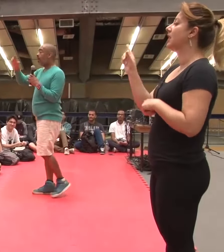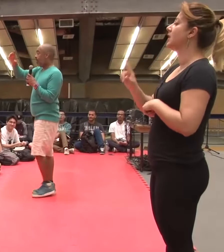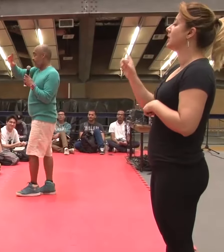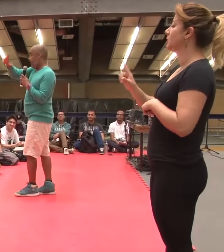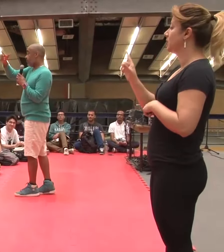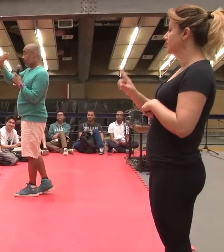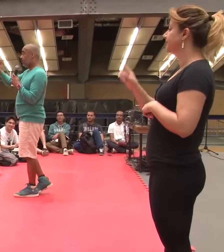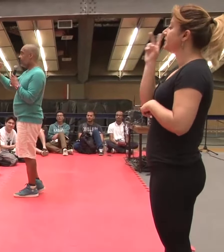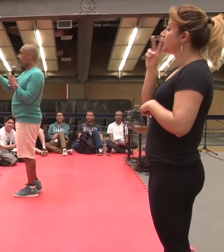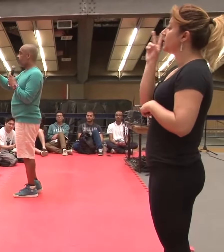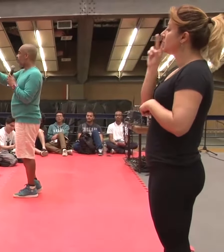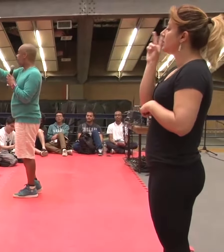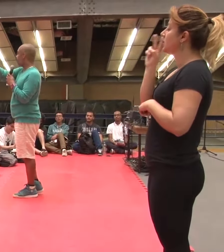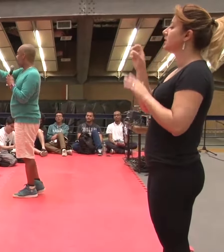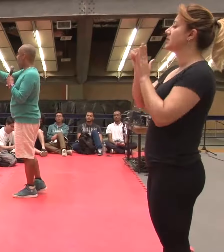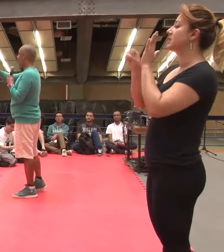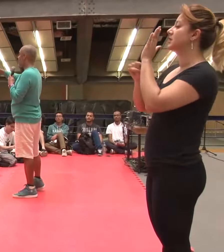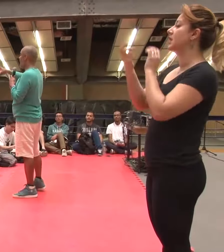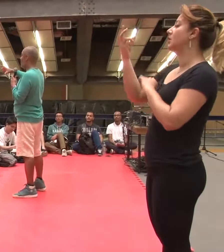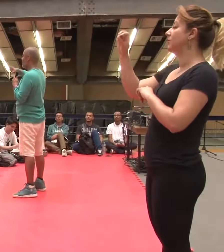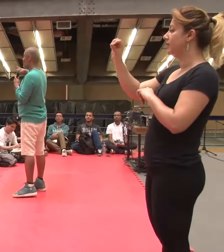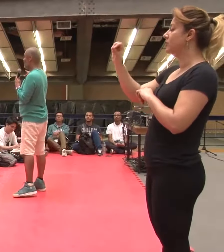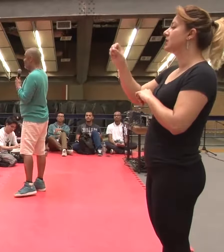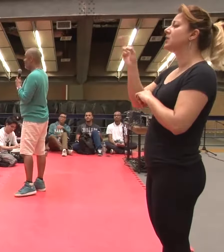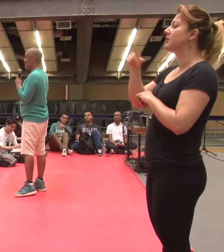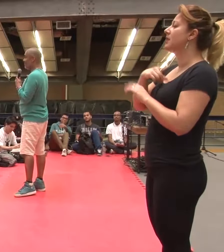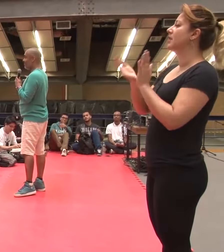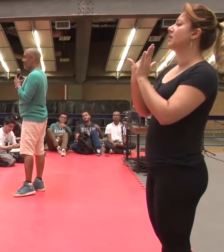literatura, sobretudo na do século XX, esses livros em série.